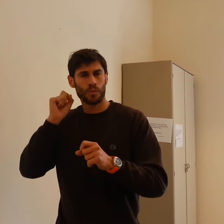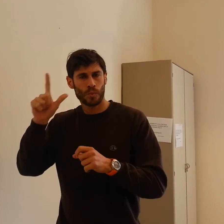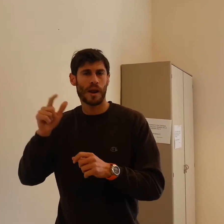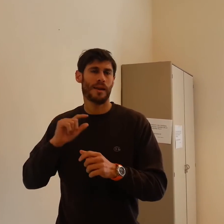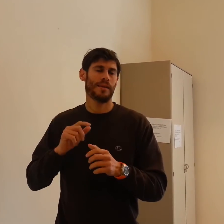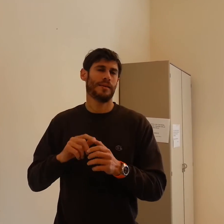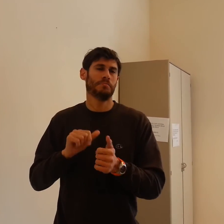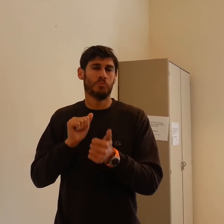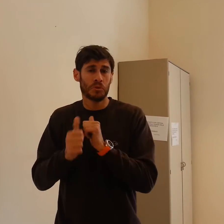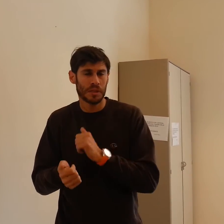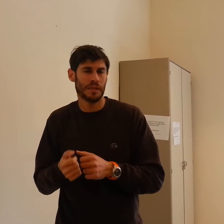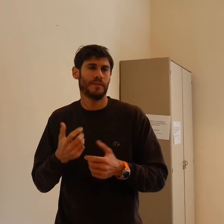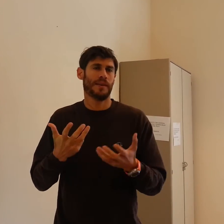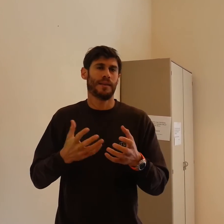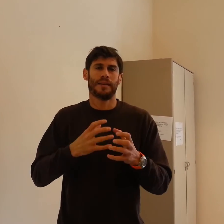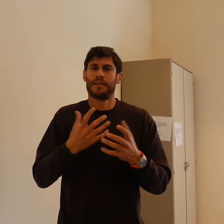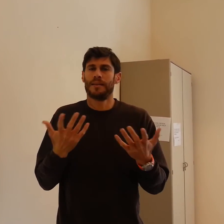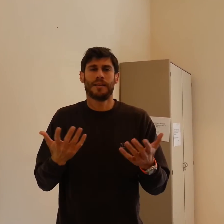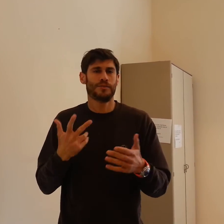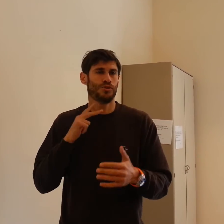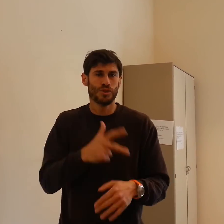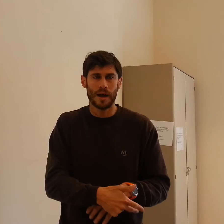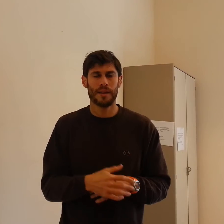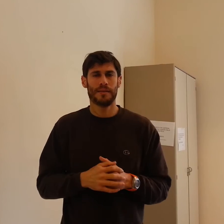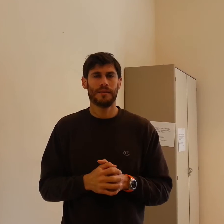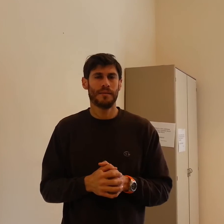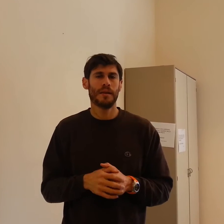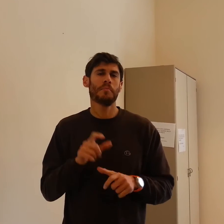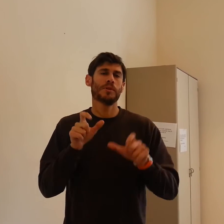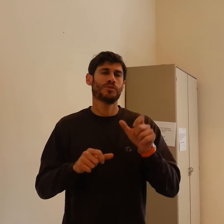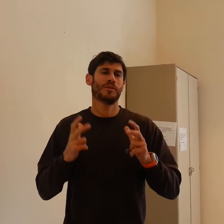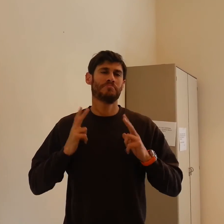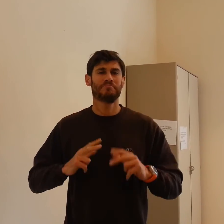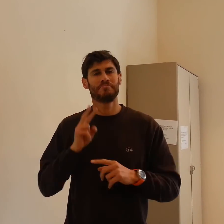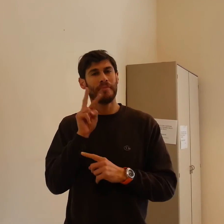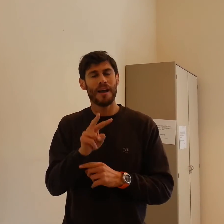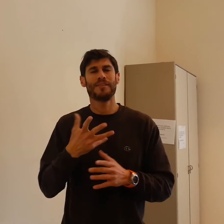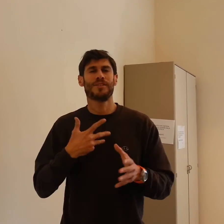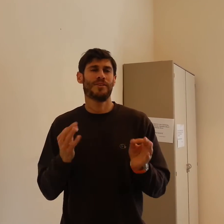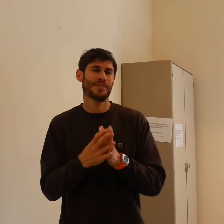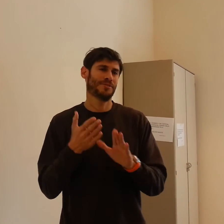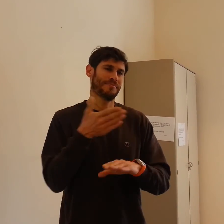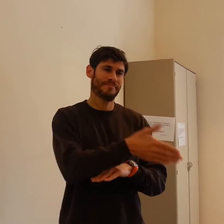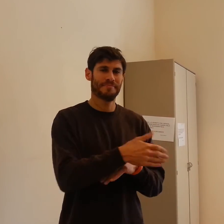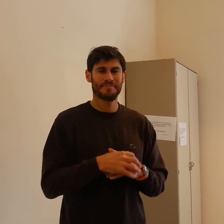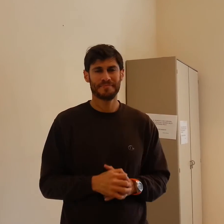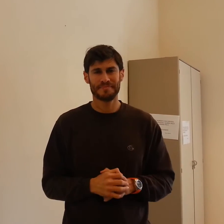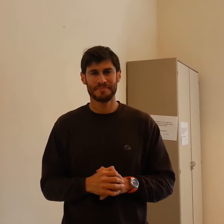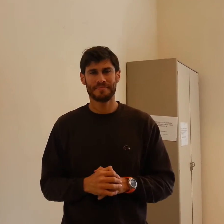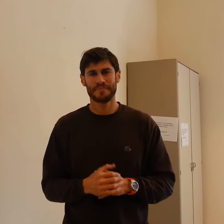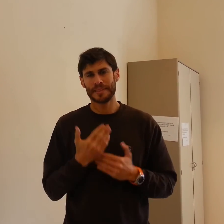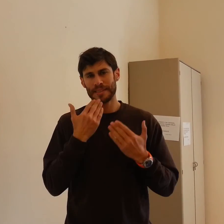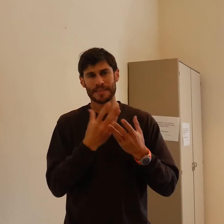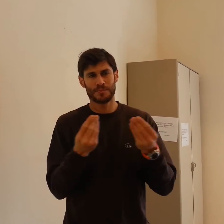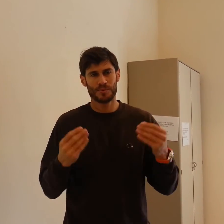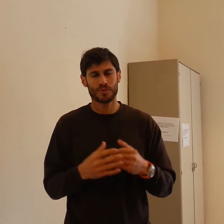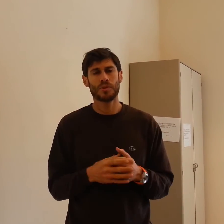eventi, sui monumenti, sui momenti culturali che potranno vivere qui a Fabriano e potranno quindi godersene